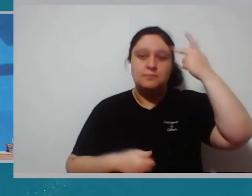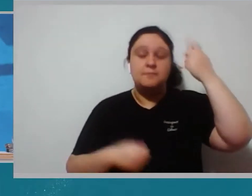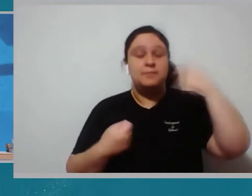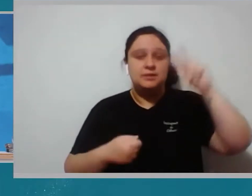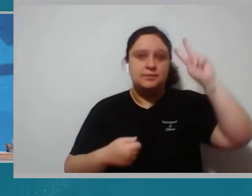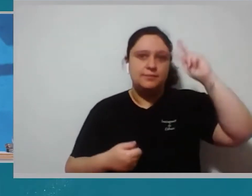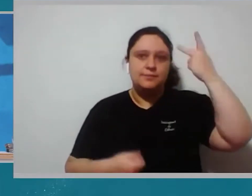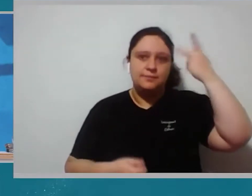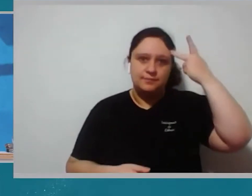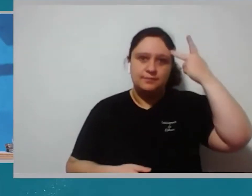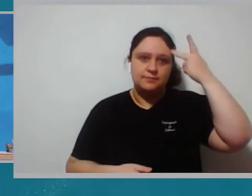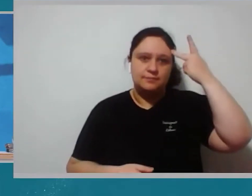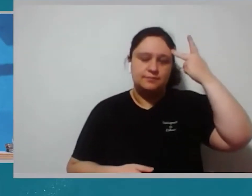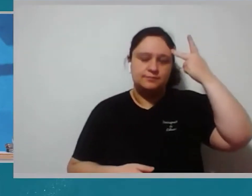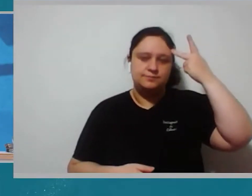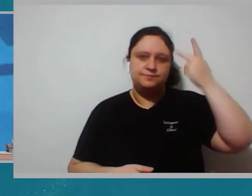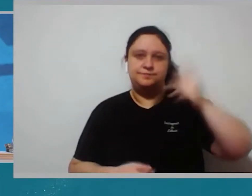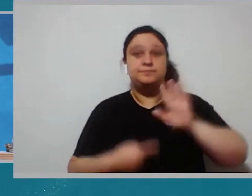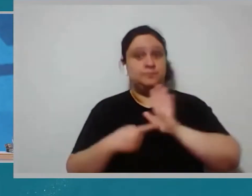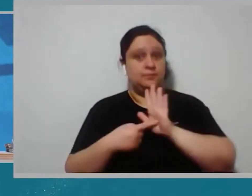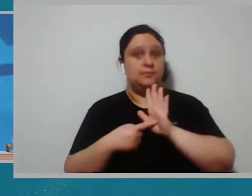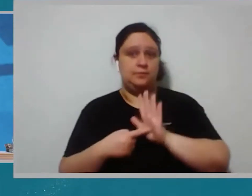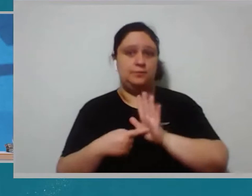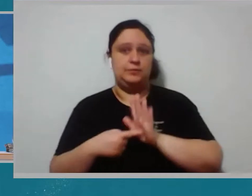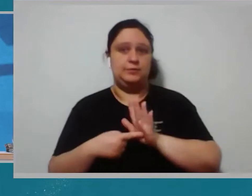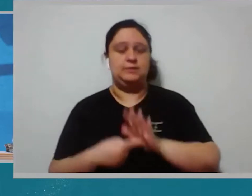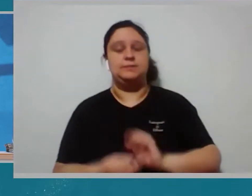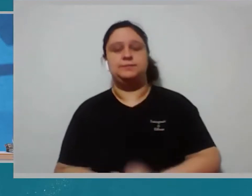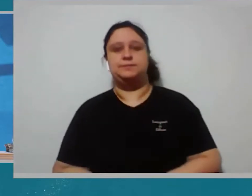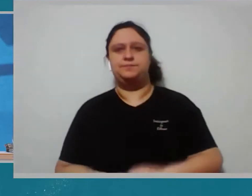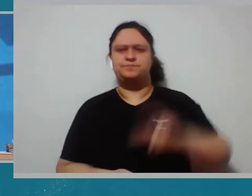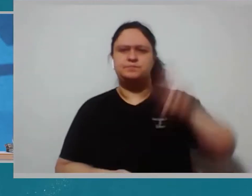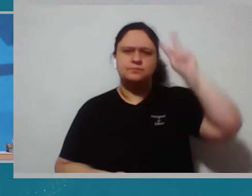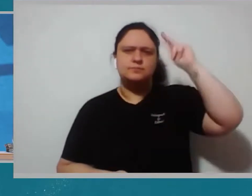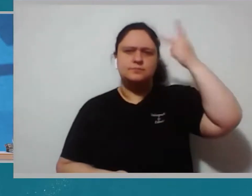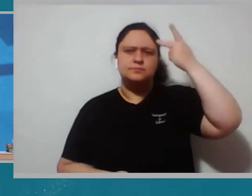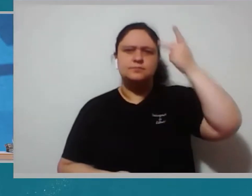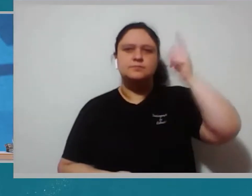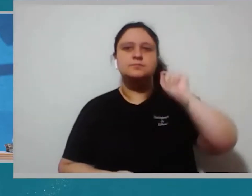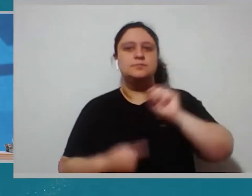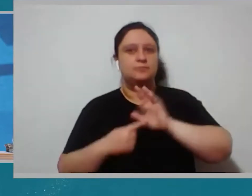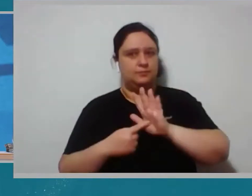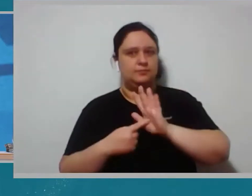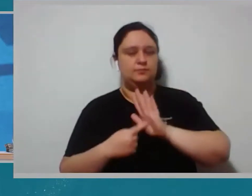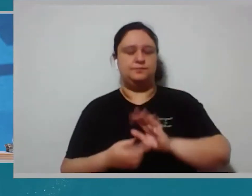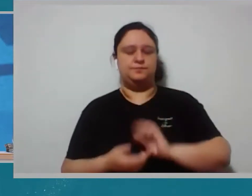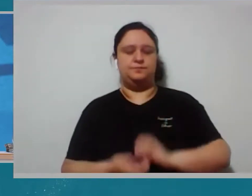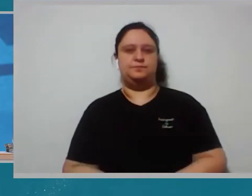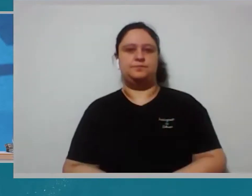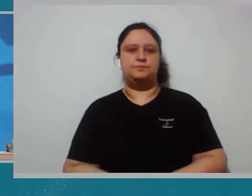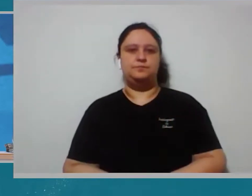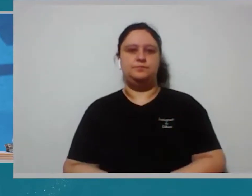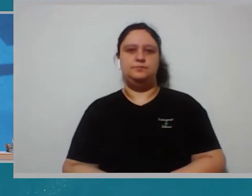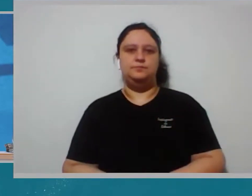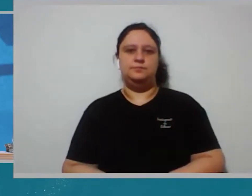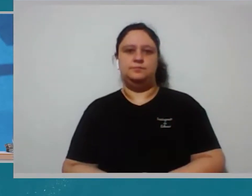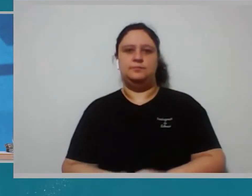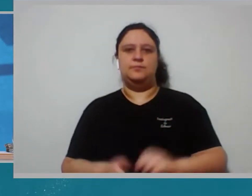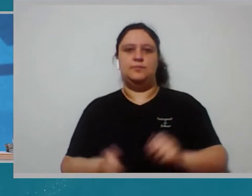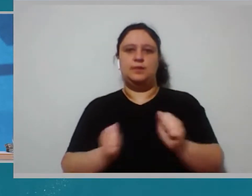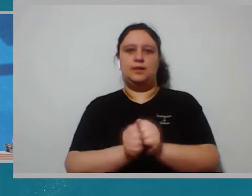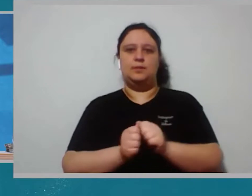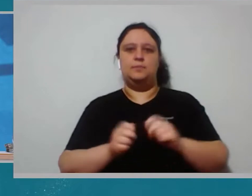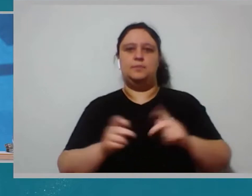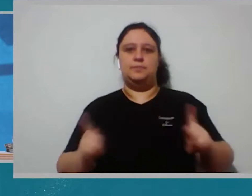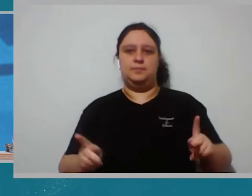é essa mudança da mente, né? Vamos ver o caso de Apocalipse, que